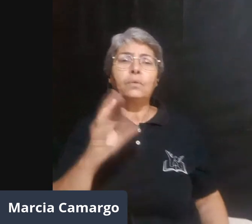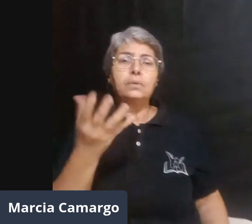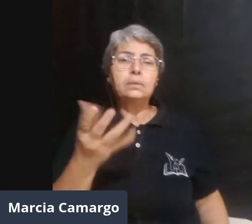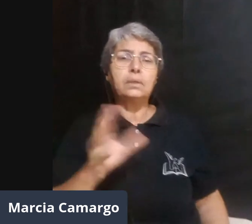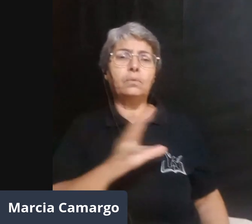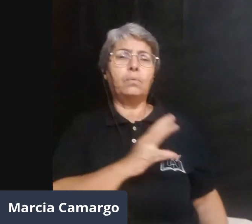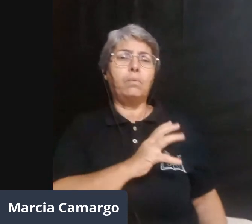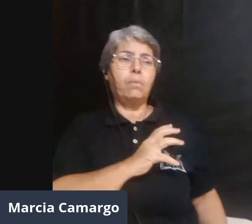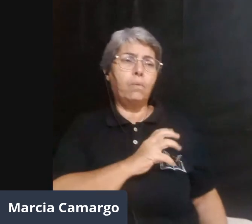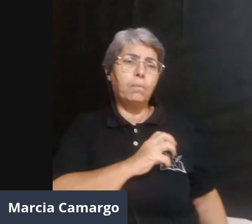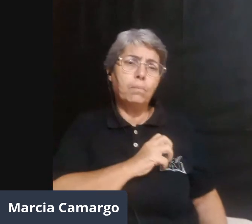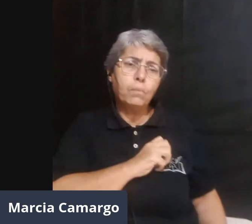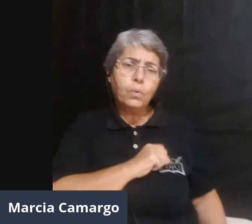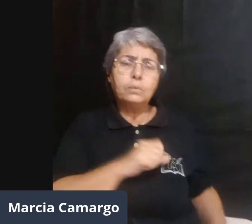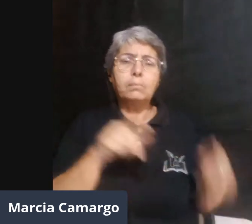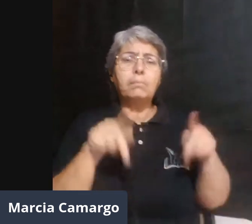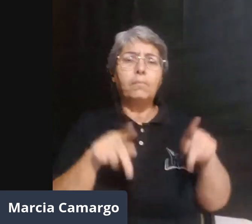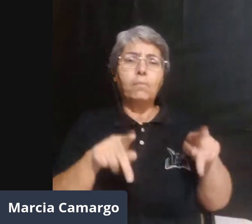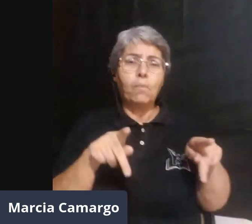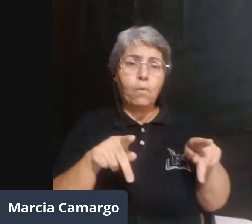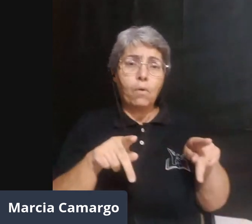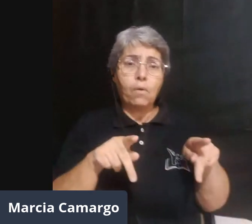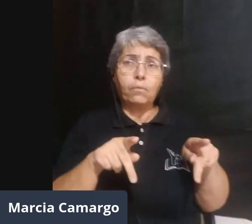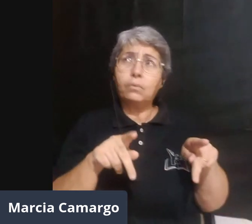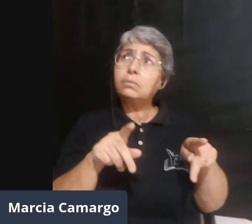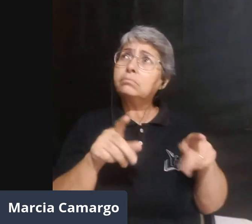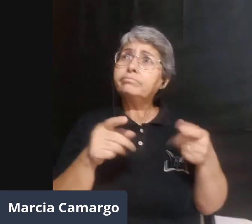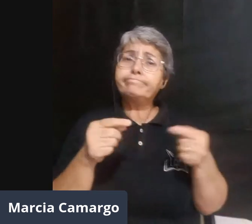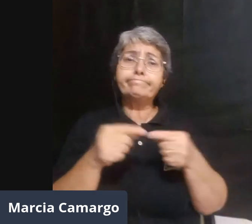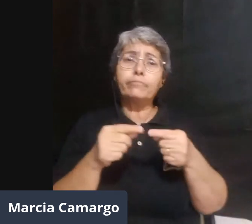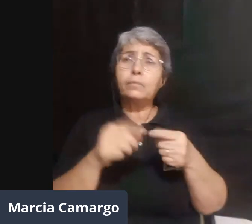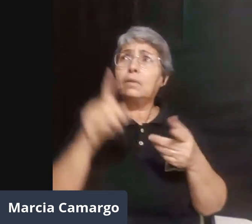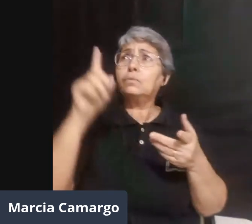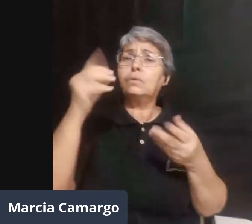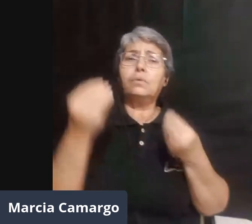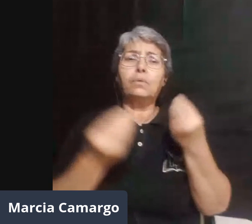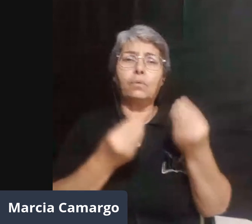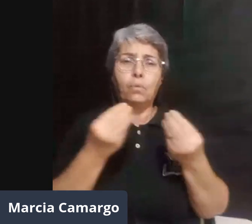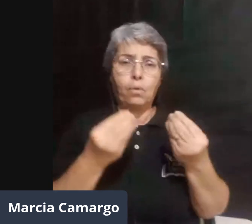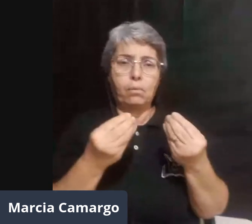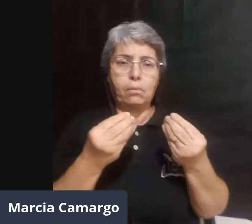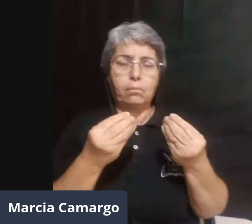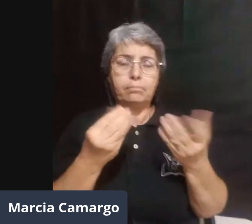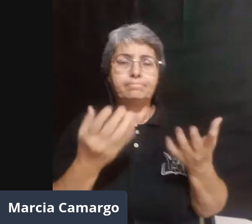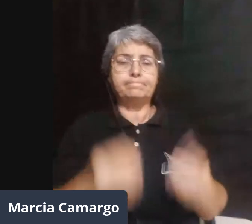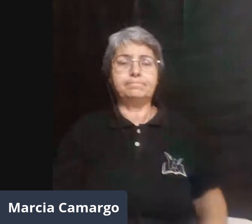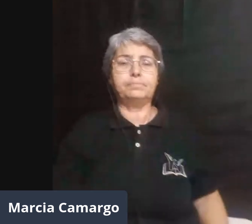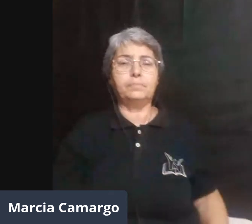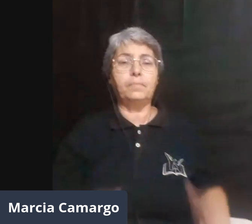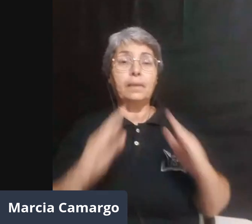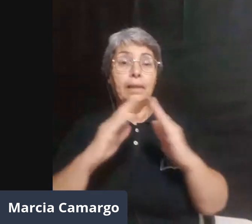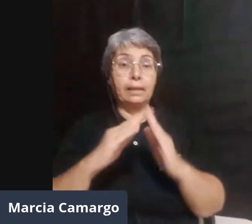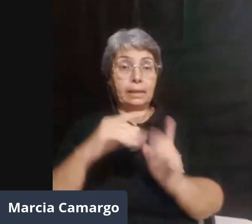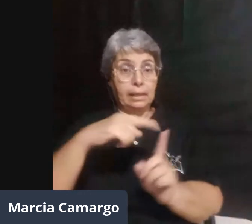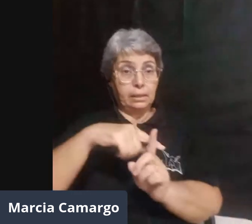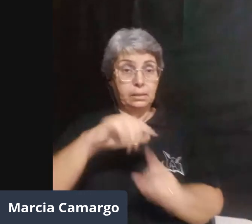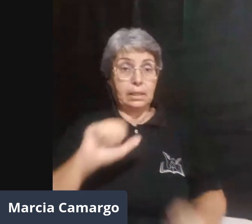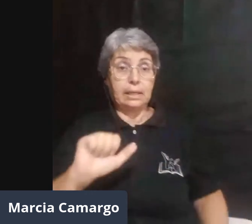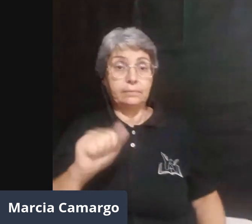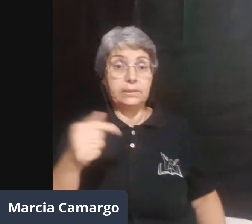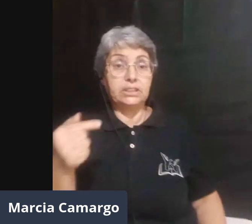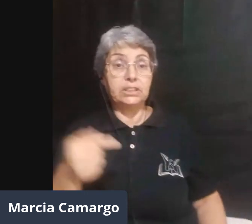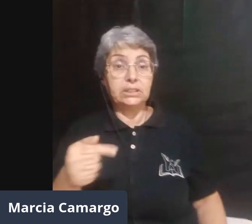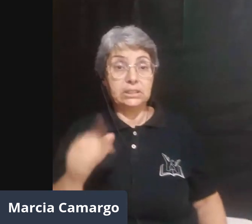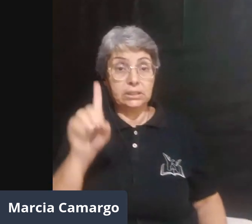amor do seu povo para com o Senhor. A Igreja Adventista do Sétimo Dia, ela